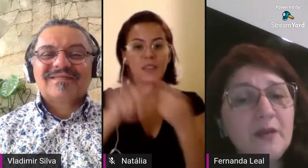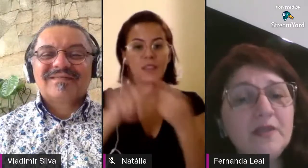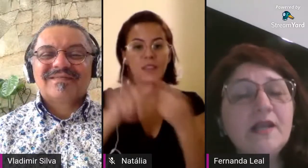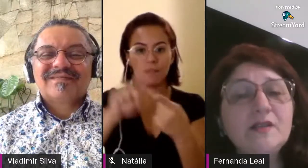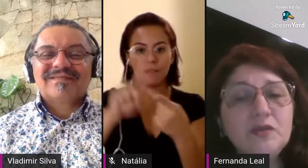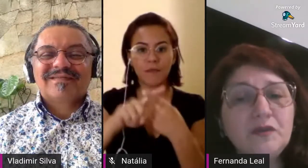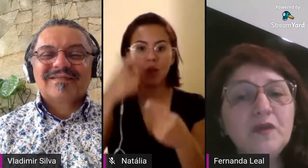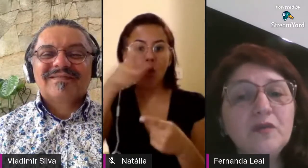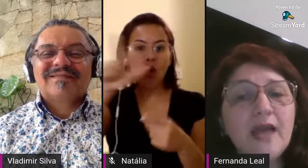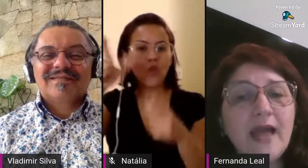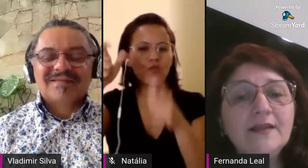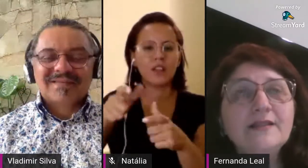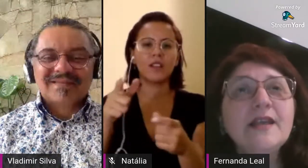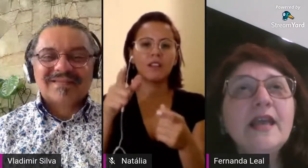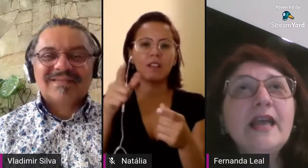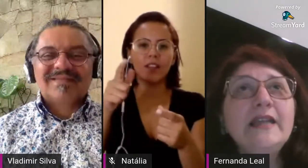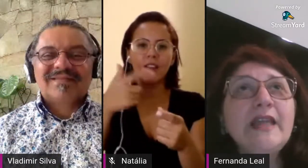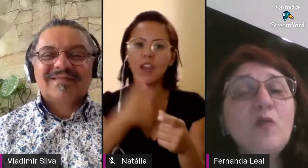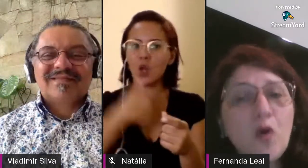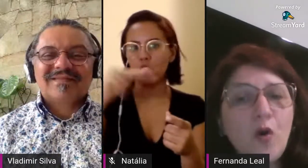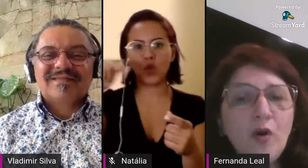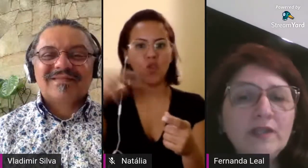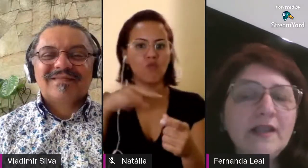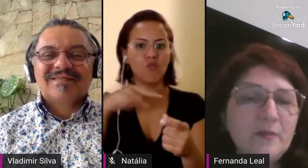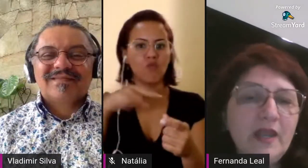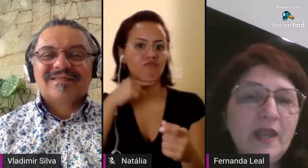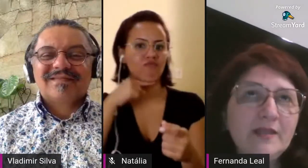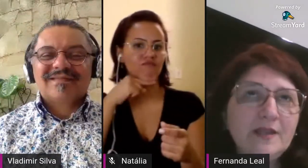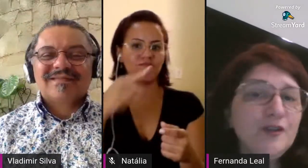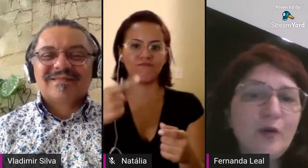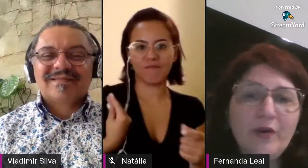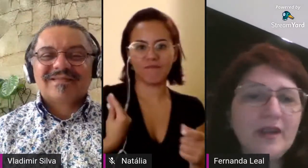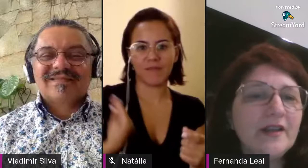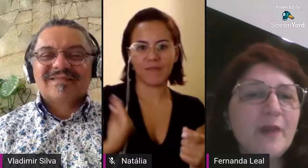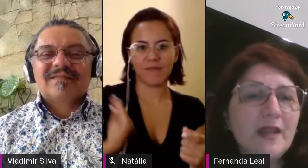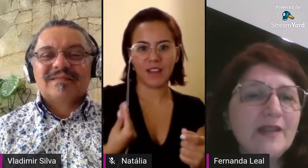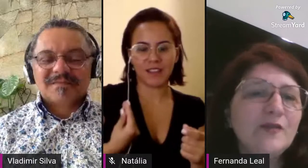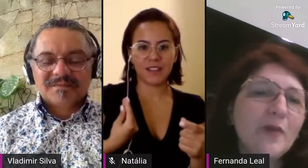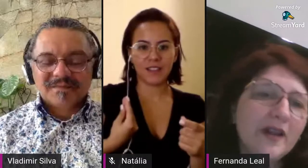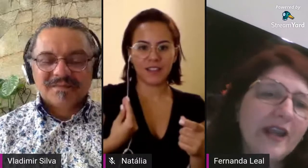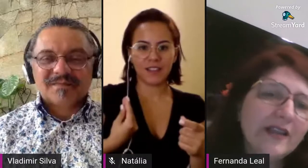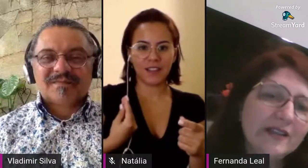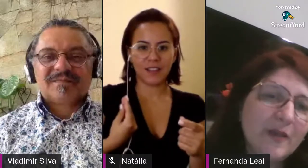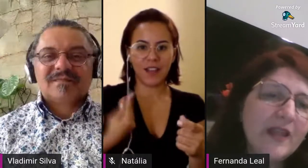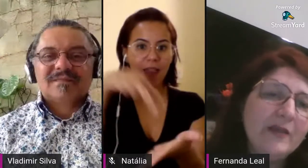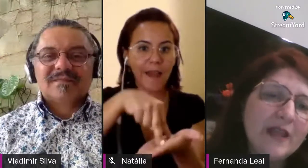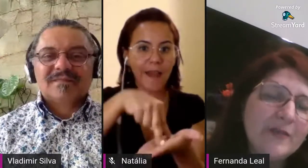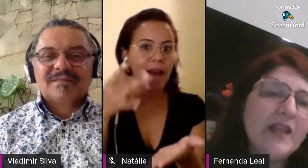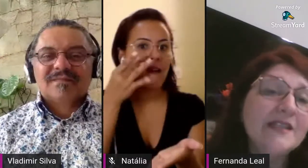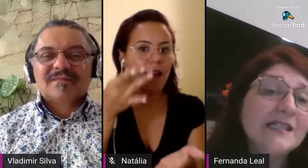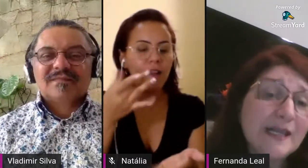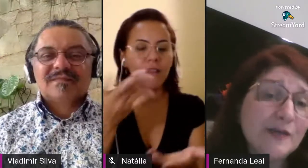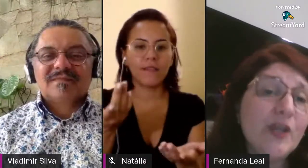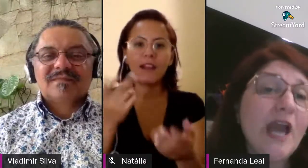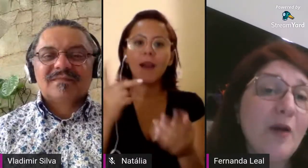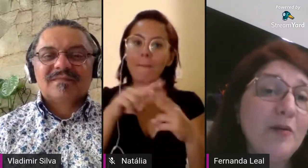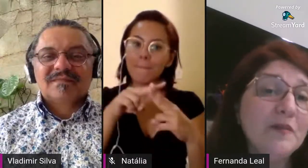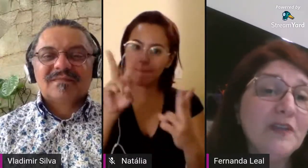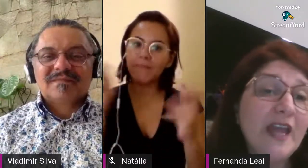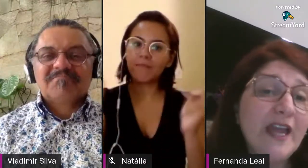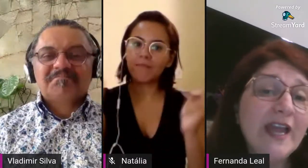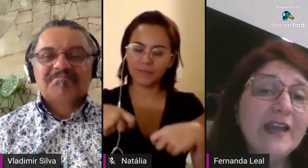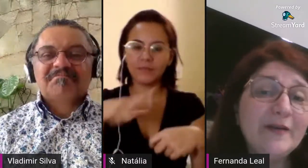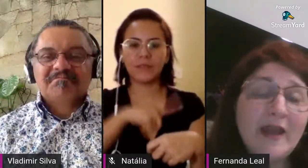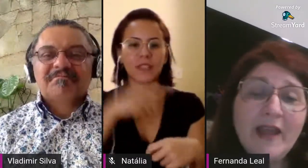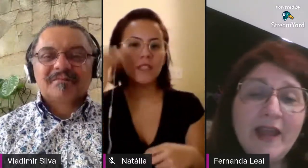seus dramas e as suas dificuldades, tem um core na experiência histórica, na experiência humana, que é essa experiência sensorial,